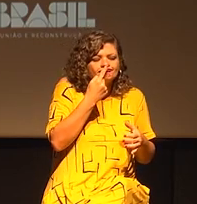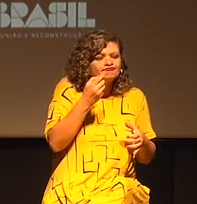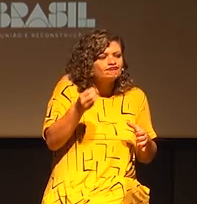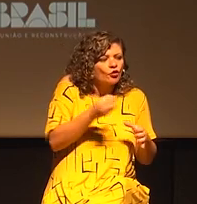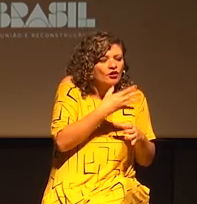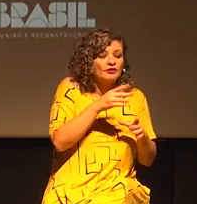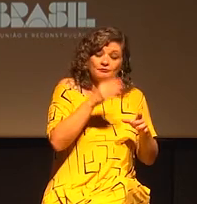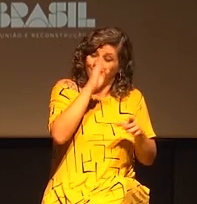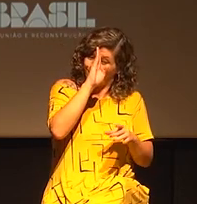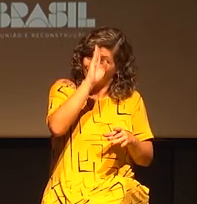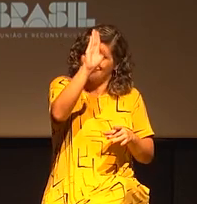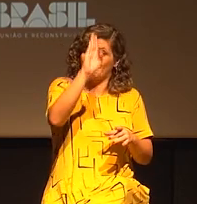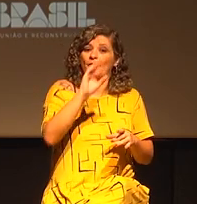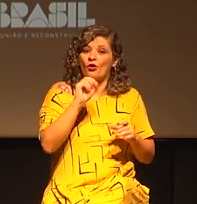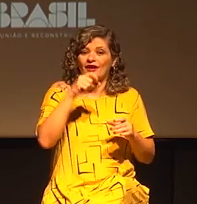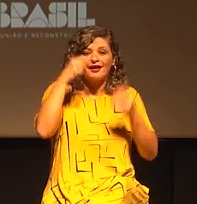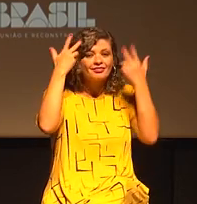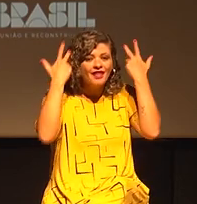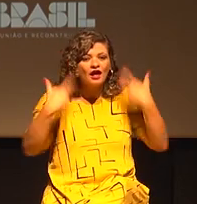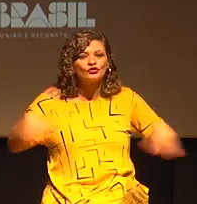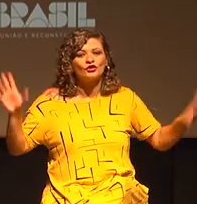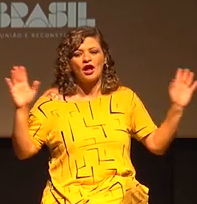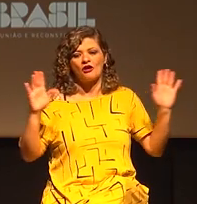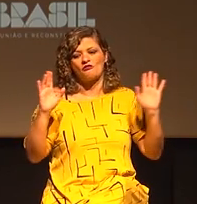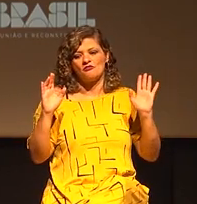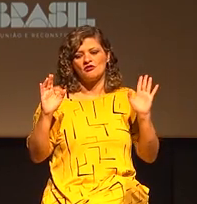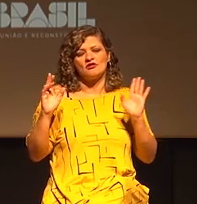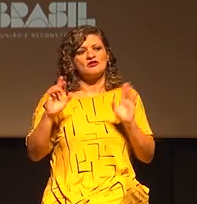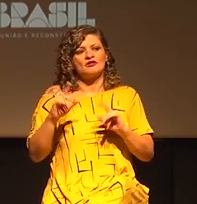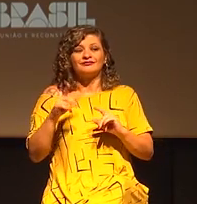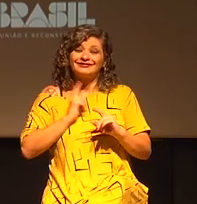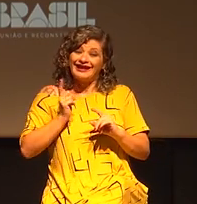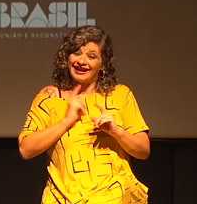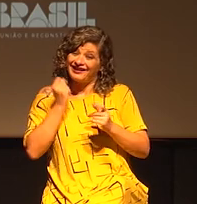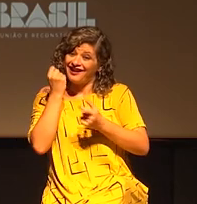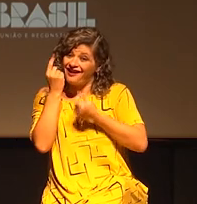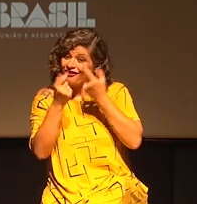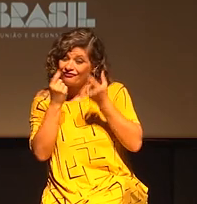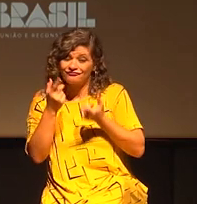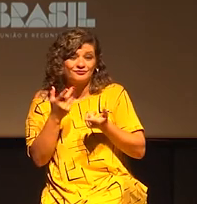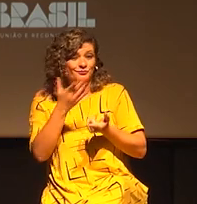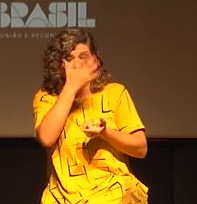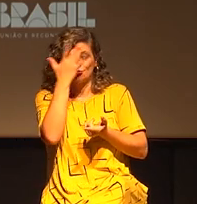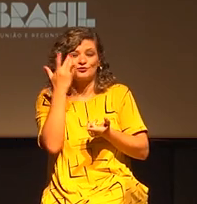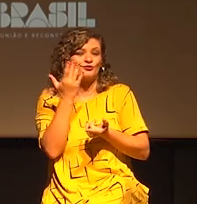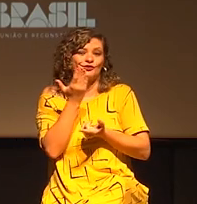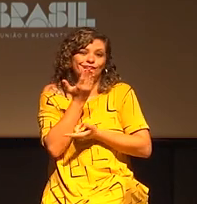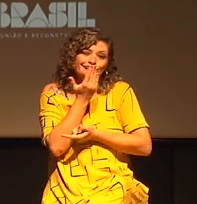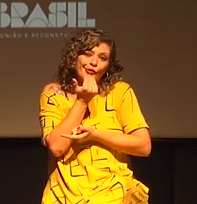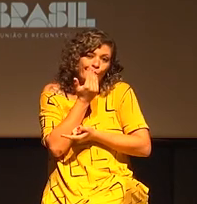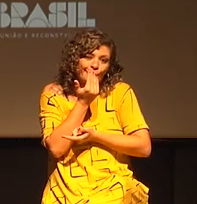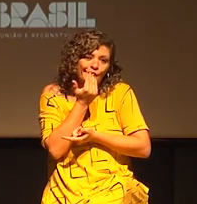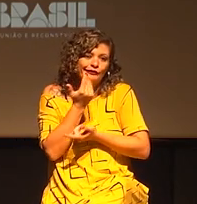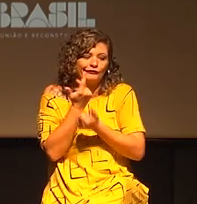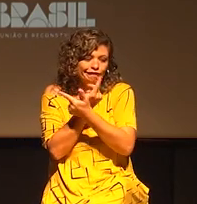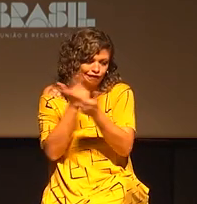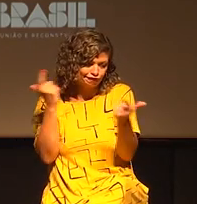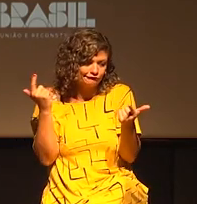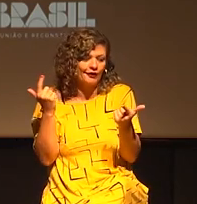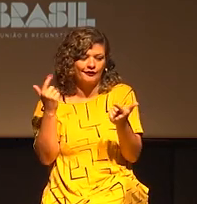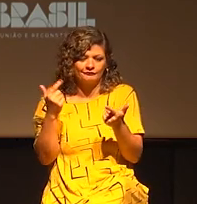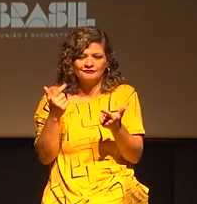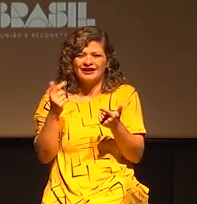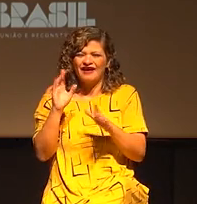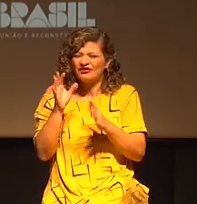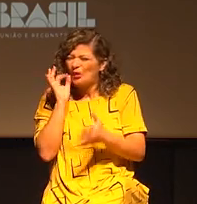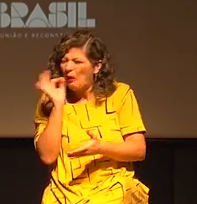orgânica né No mínimo fresca porque tem gente que não tem nem né né o o bendito deserto alimentar é é é é muito